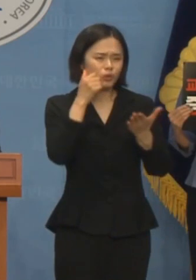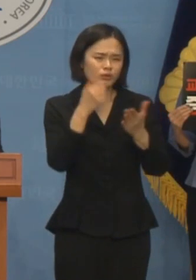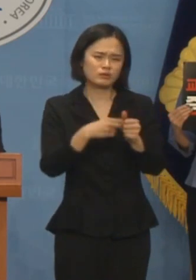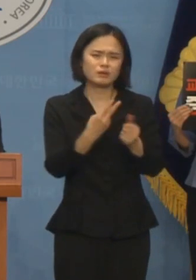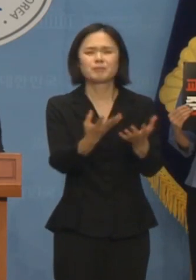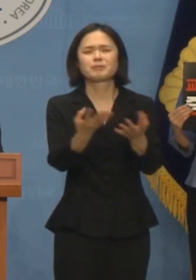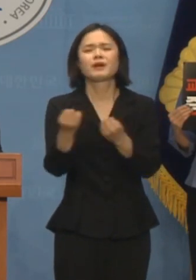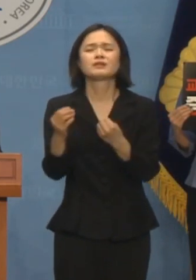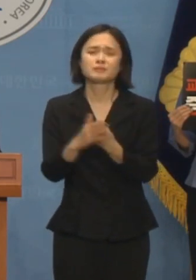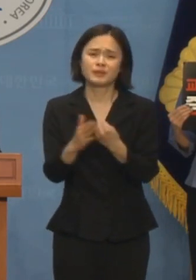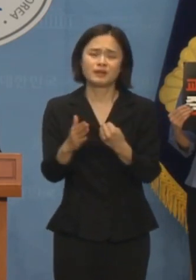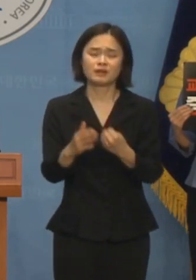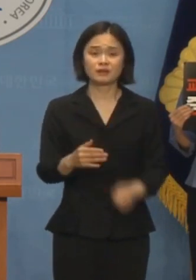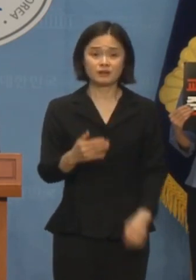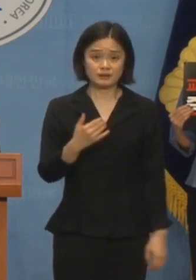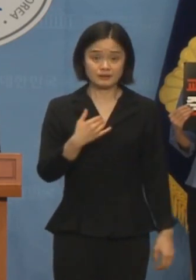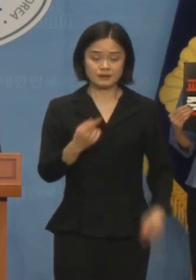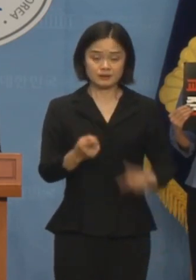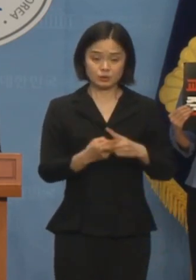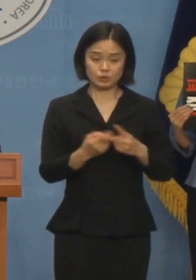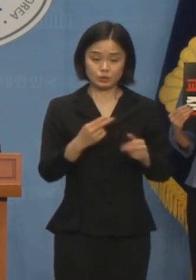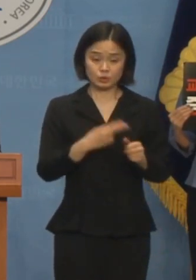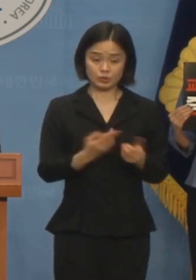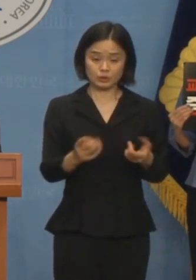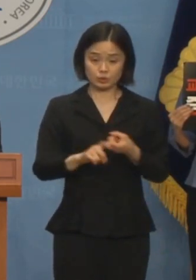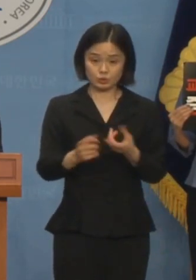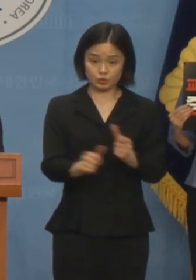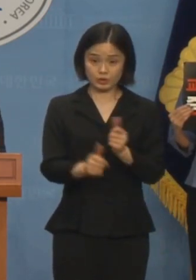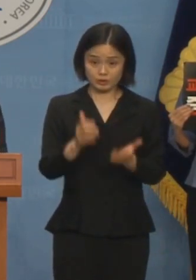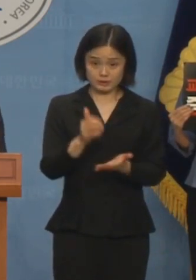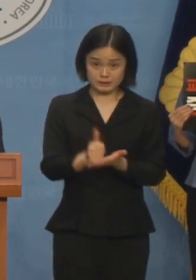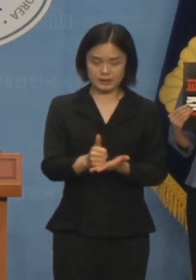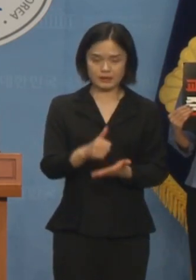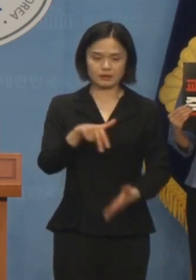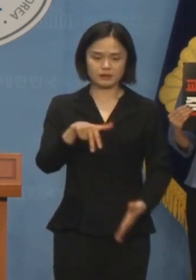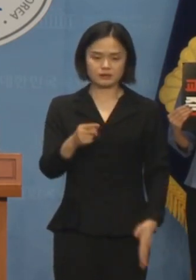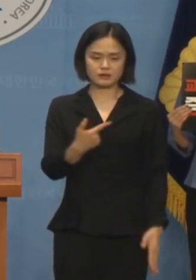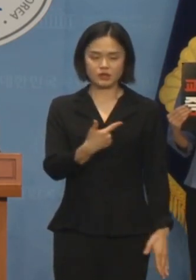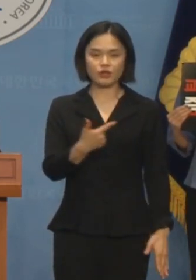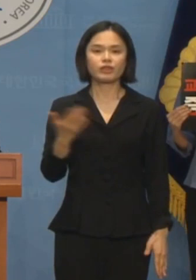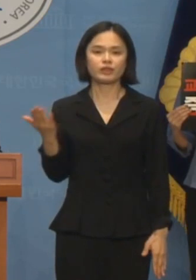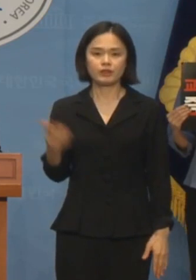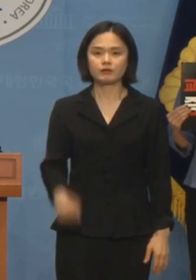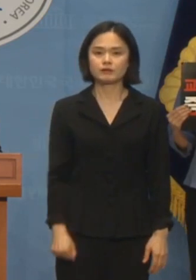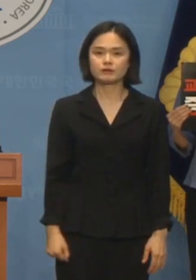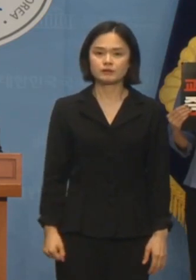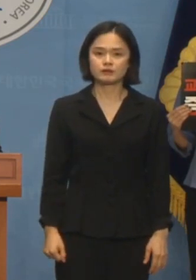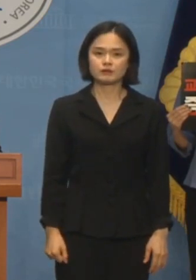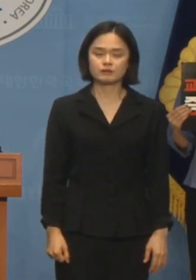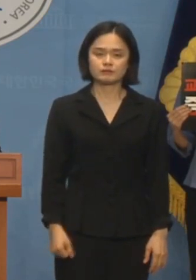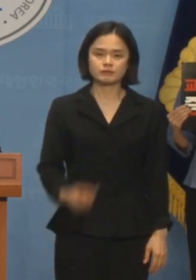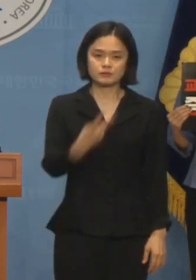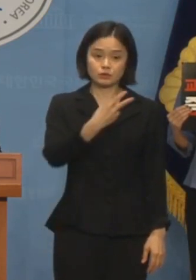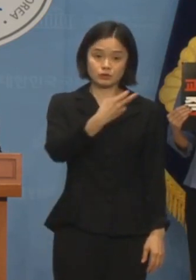초등교사노조 위원장 정수경입니다. 인사혁신처가 밝힌 1919년부터